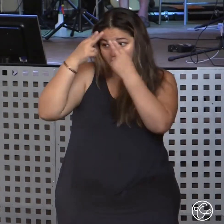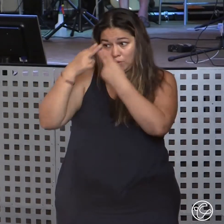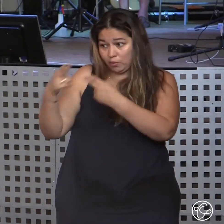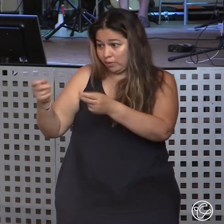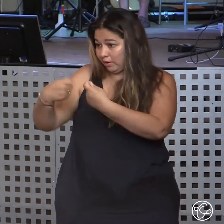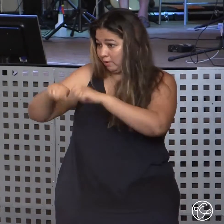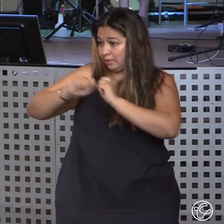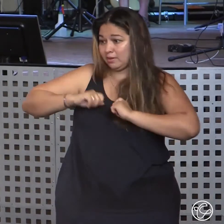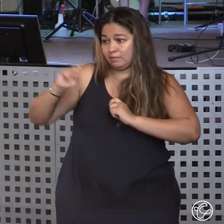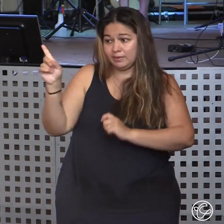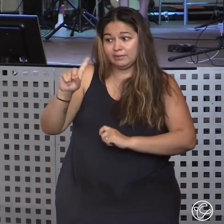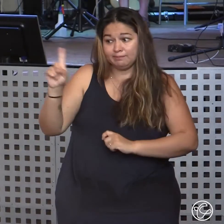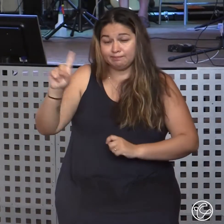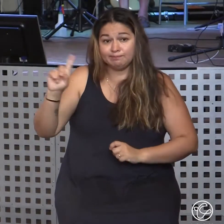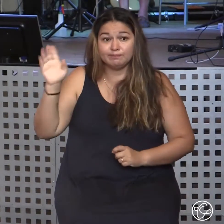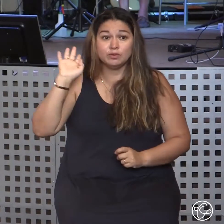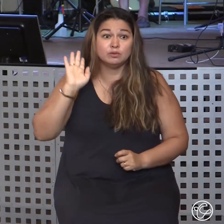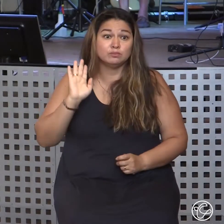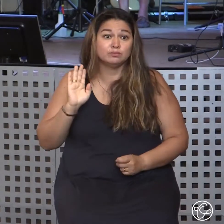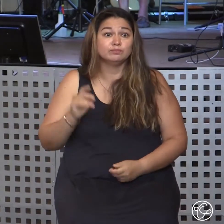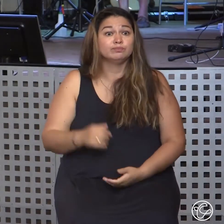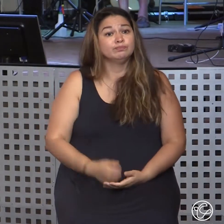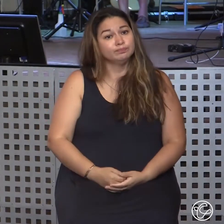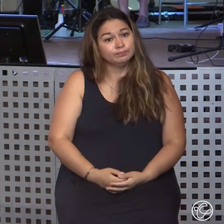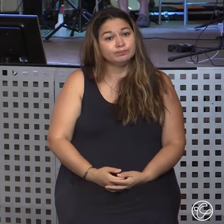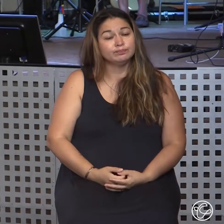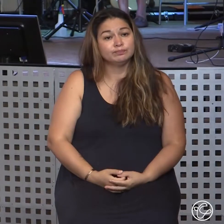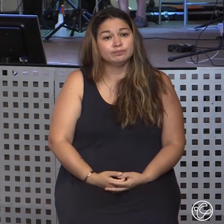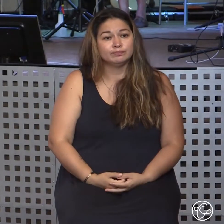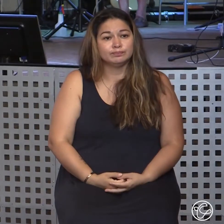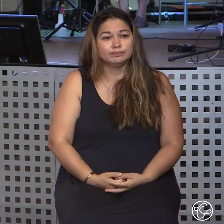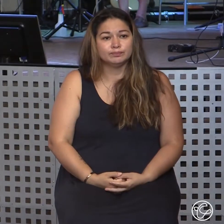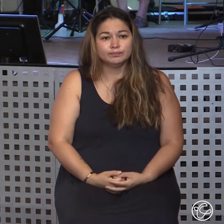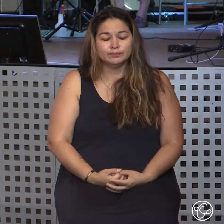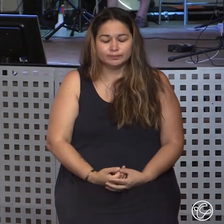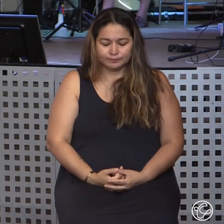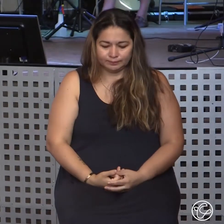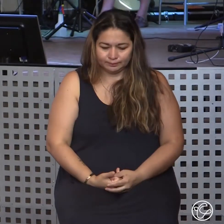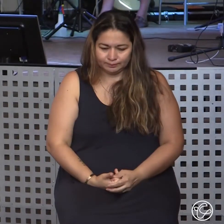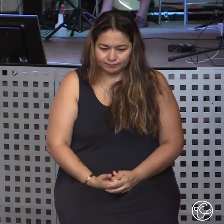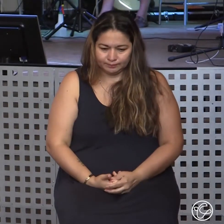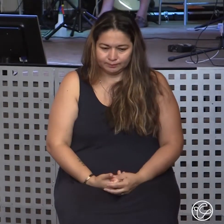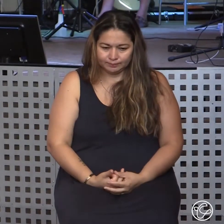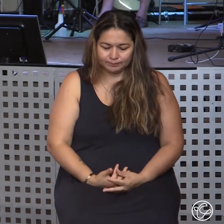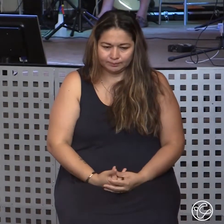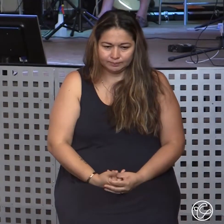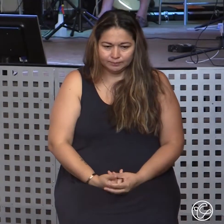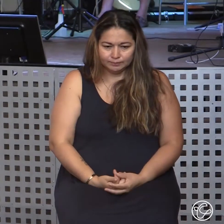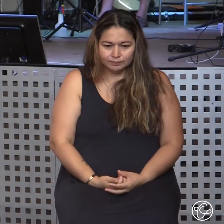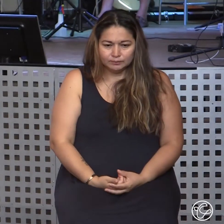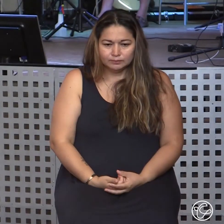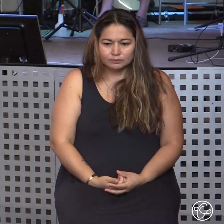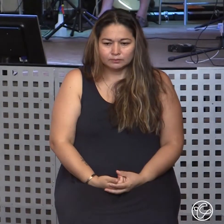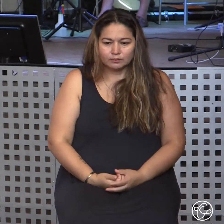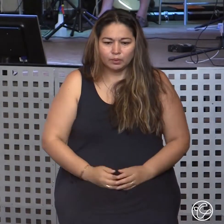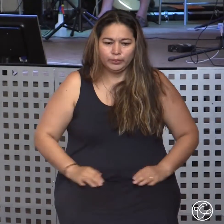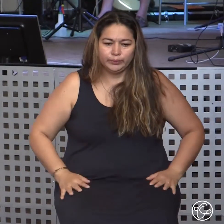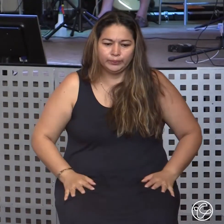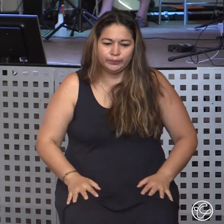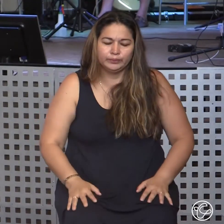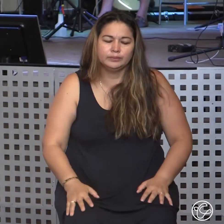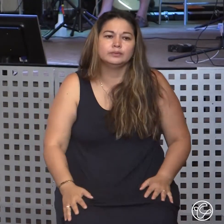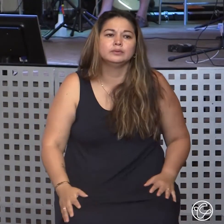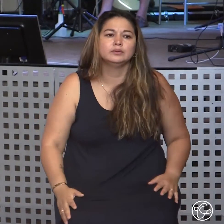Fíjate que no les dice, bien en honrar a vuestro Padre, o a mi Padre también. No. Y